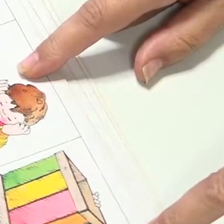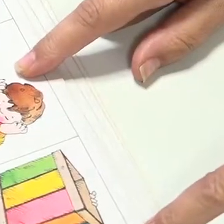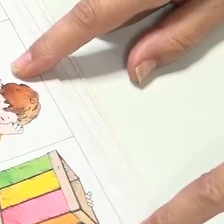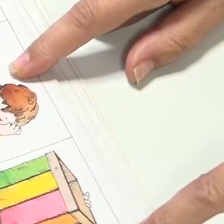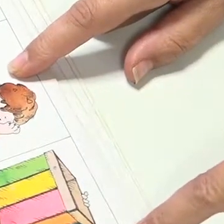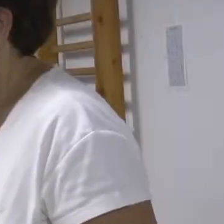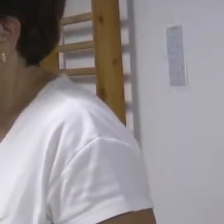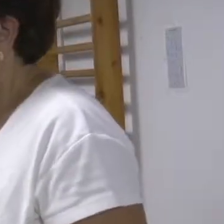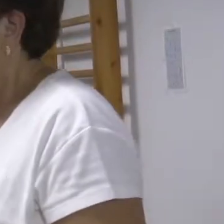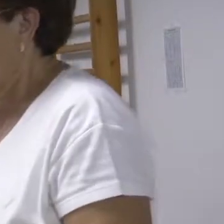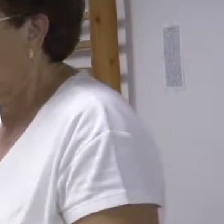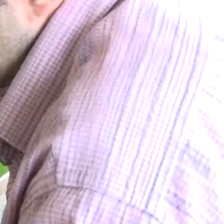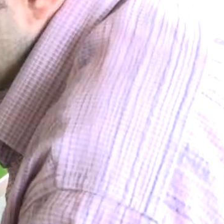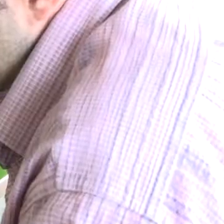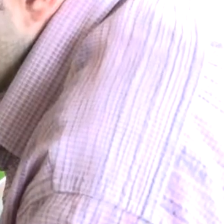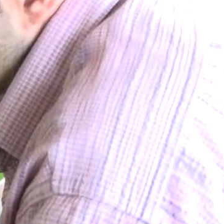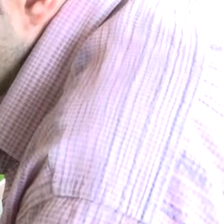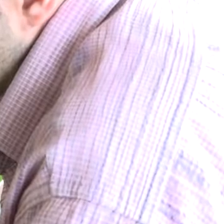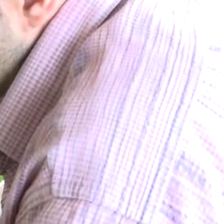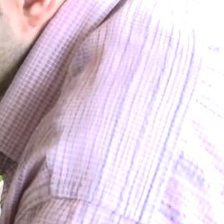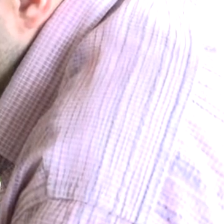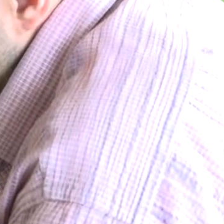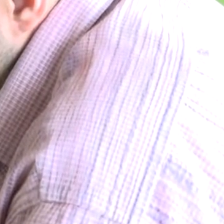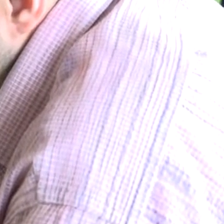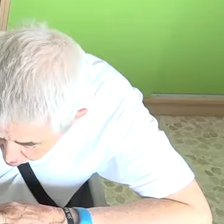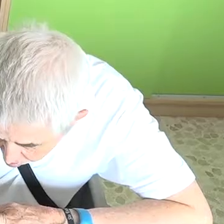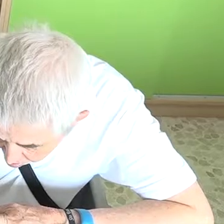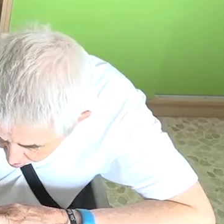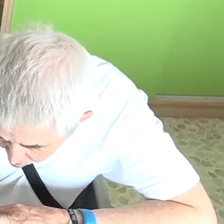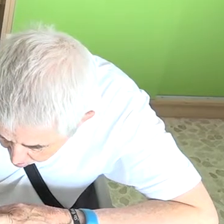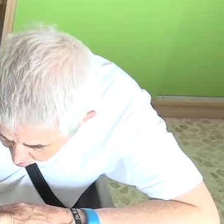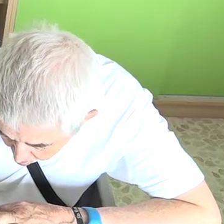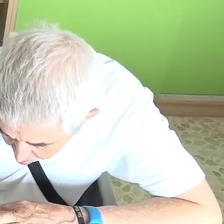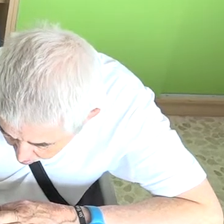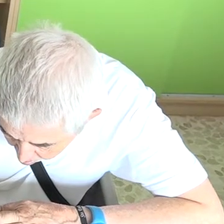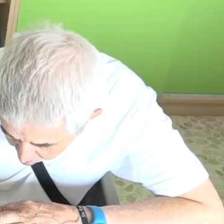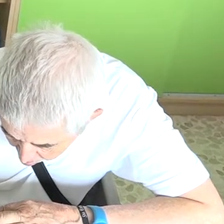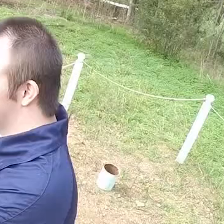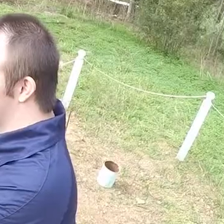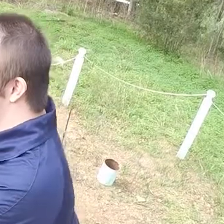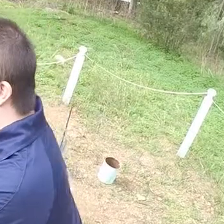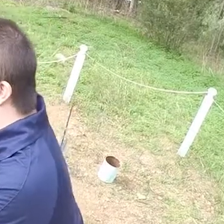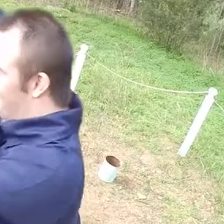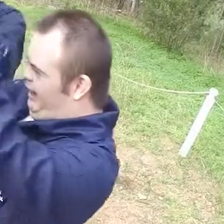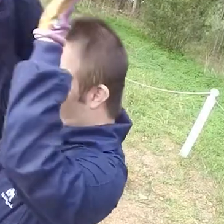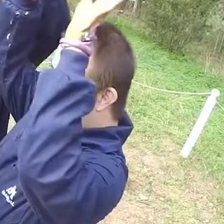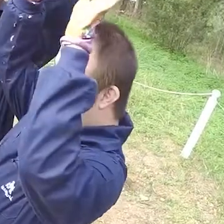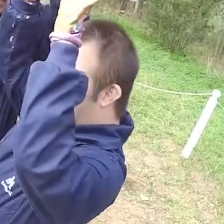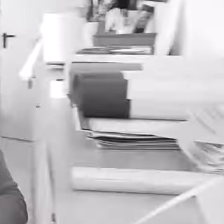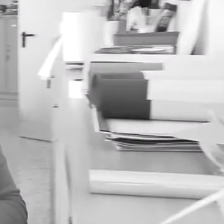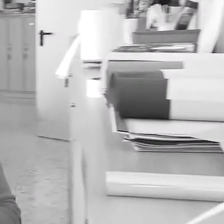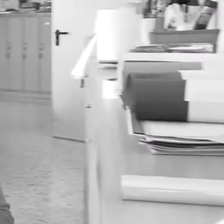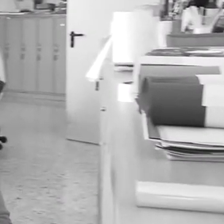me enseñaste que debo creer en mí y siendo amigos yo soy